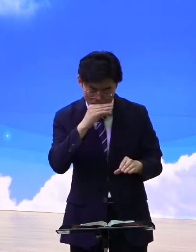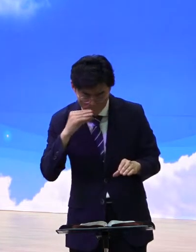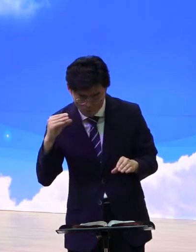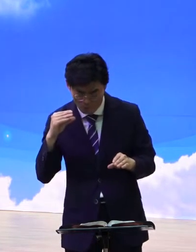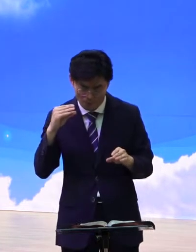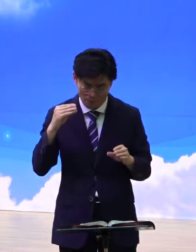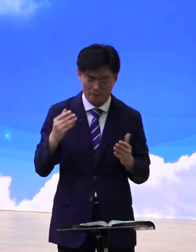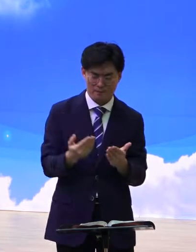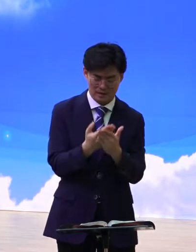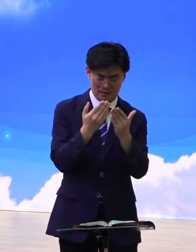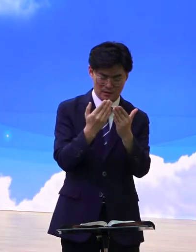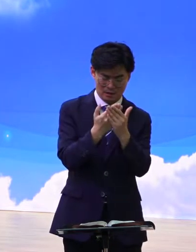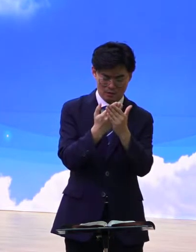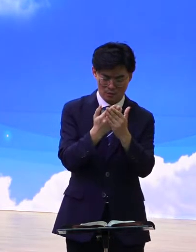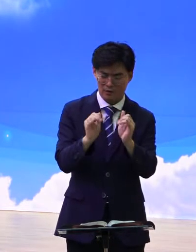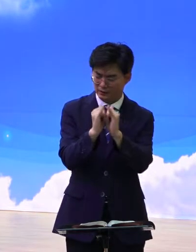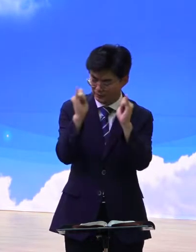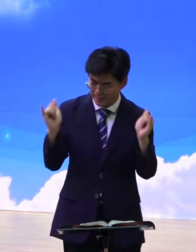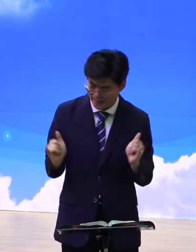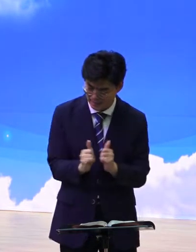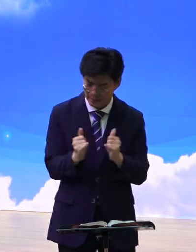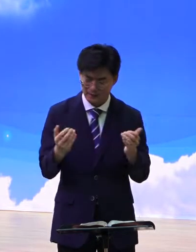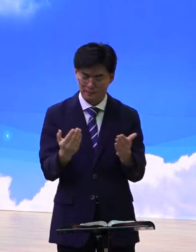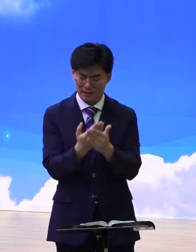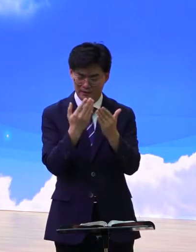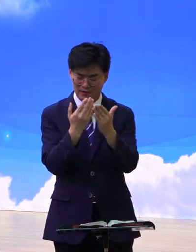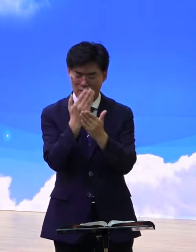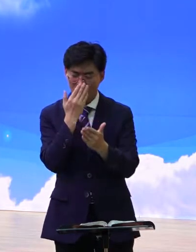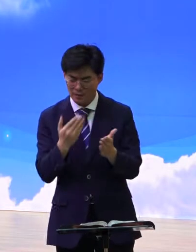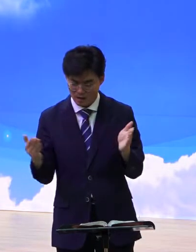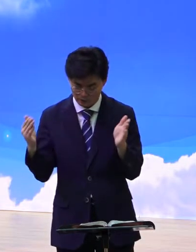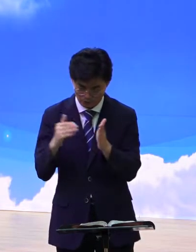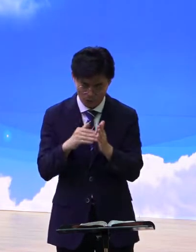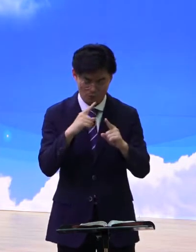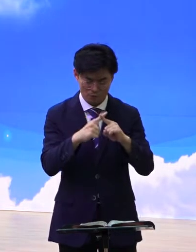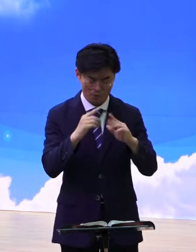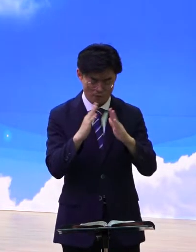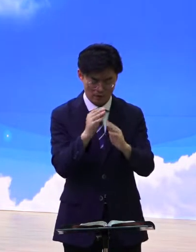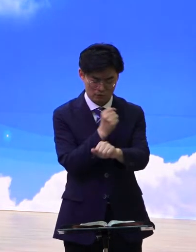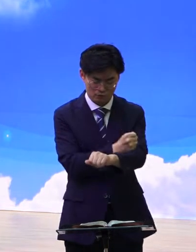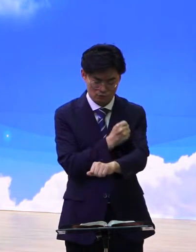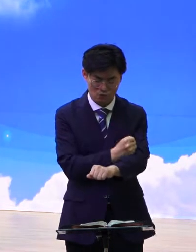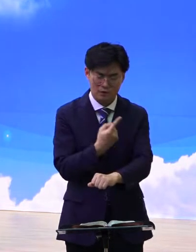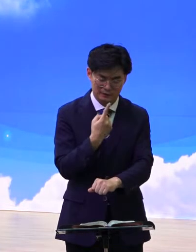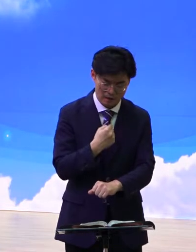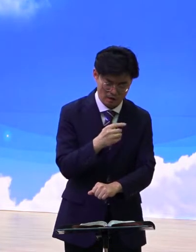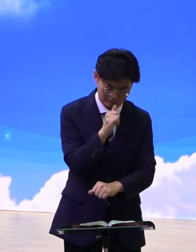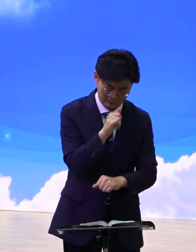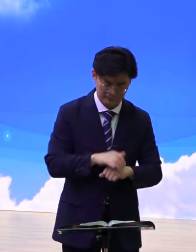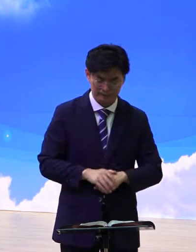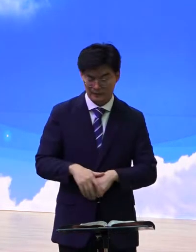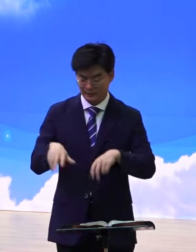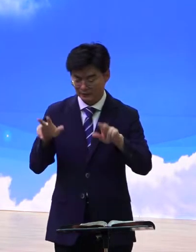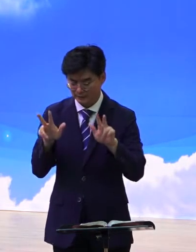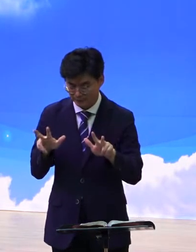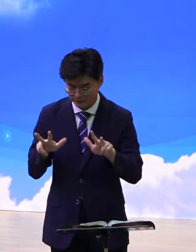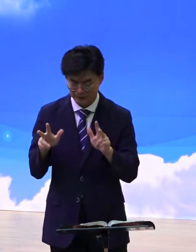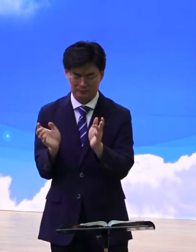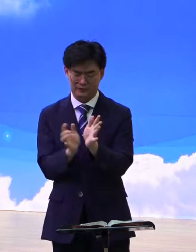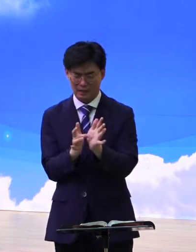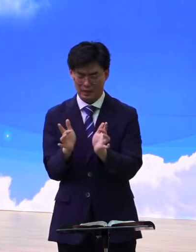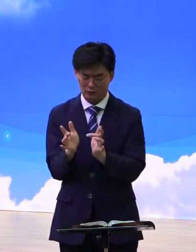사모하며 다시 한번 그리스도의 날이 오기를 소망합니다. 지금 우리의 모습은 어떠합니까? 예수의 이름으로